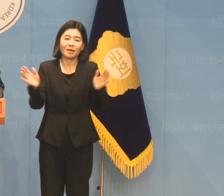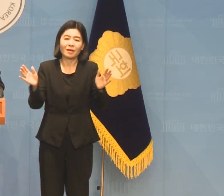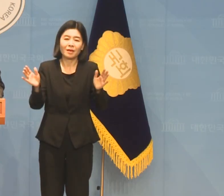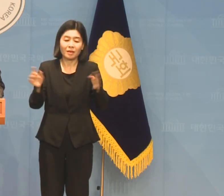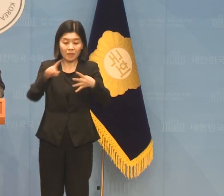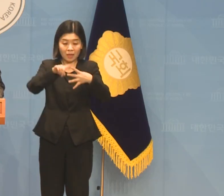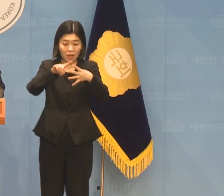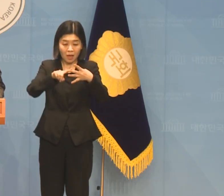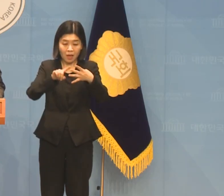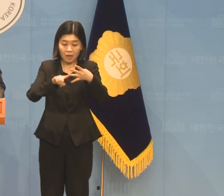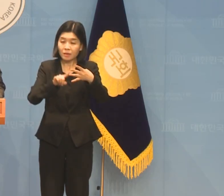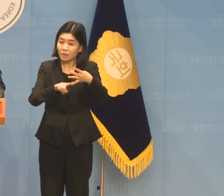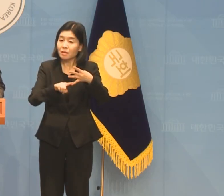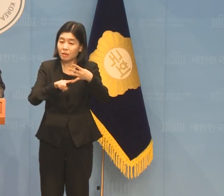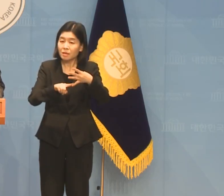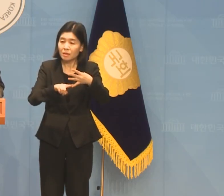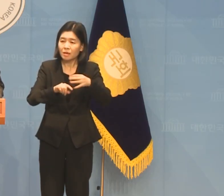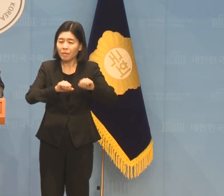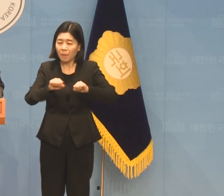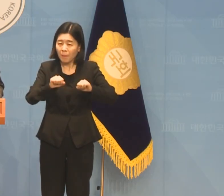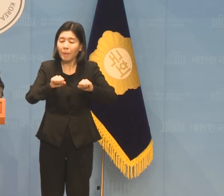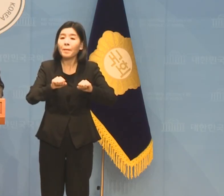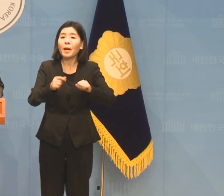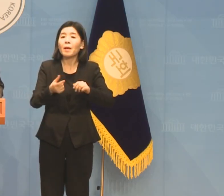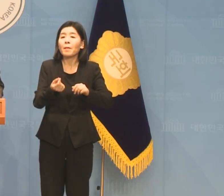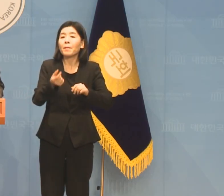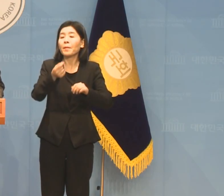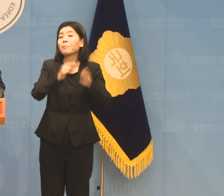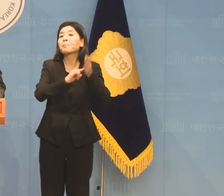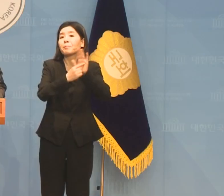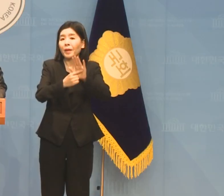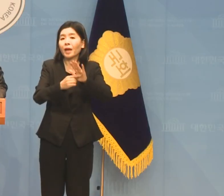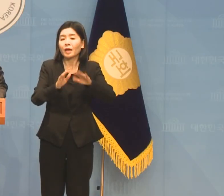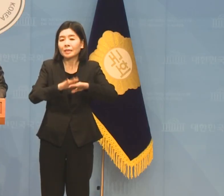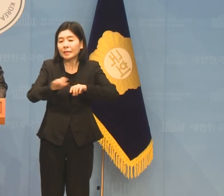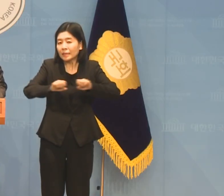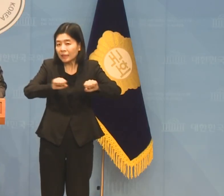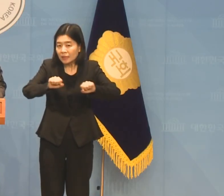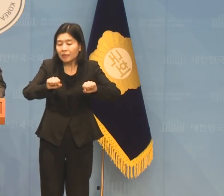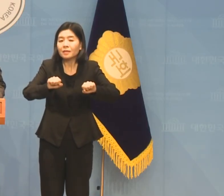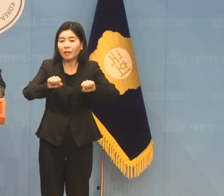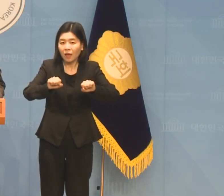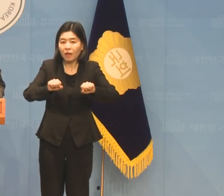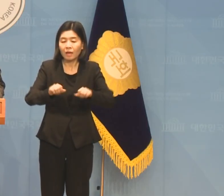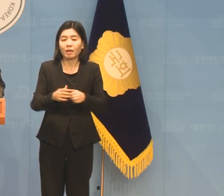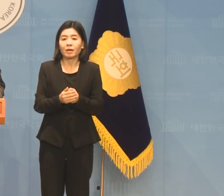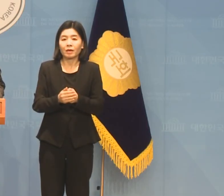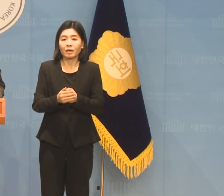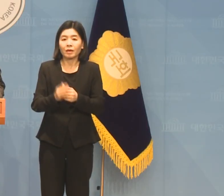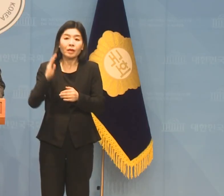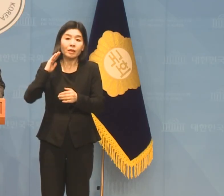4가지 조치를 서둘러 시행해서